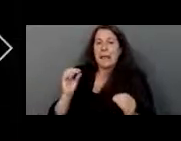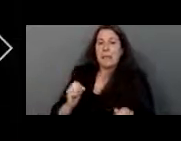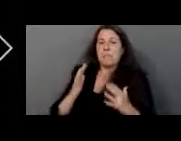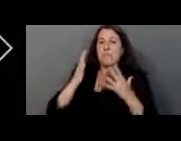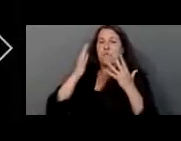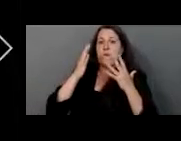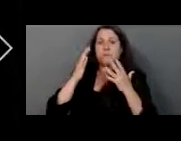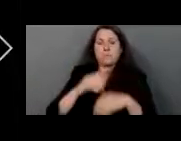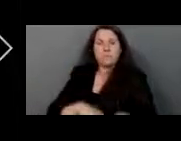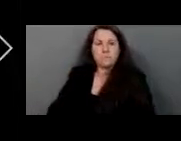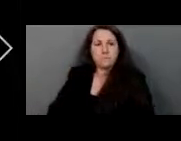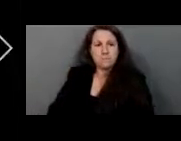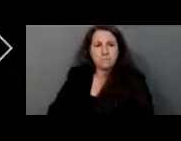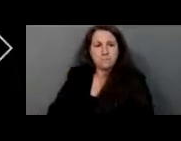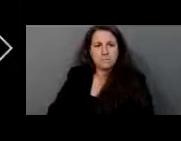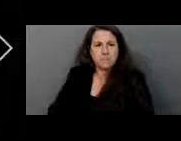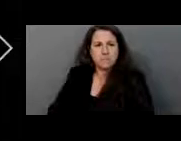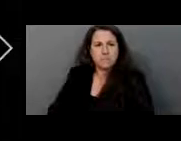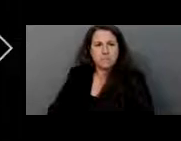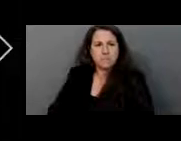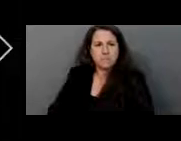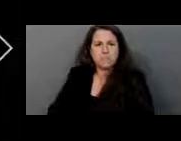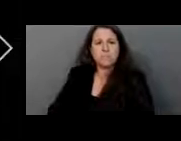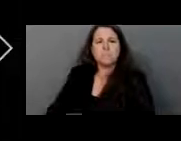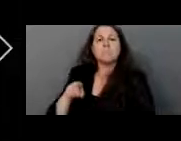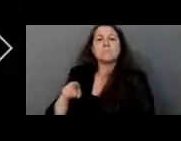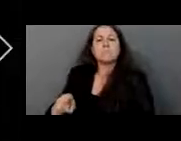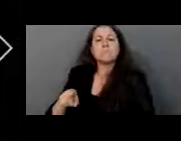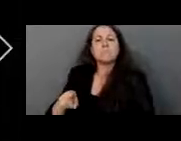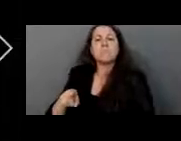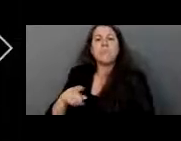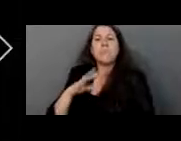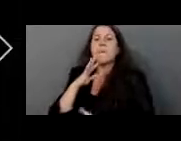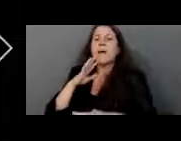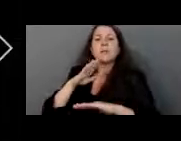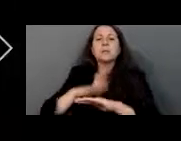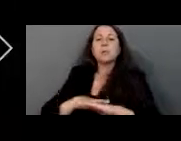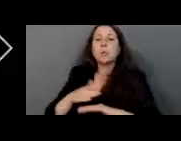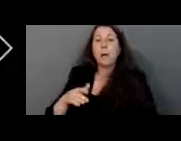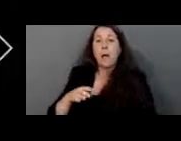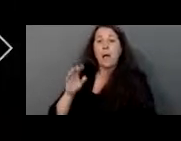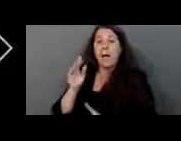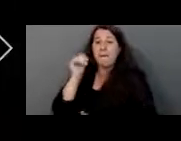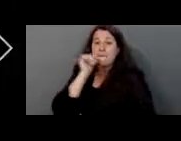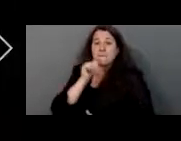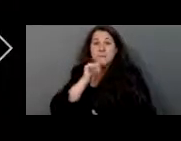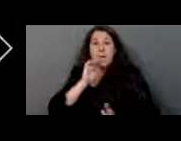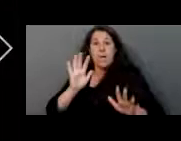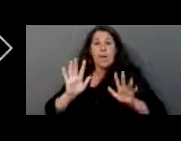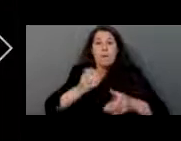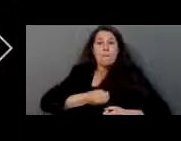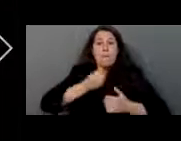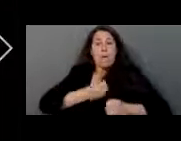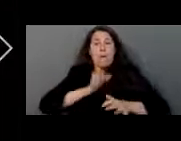Bizet. Alors, cet air parle de courage. Michaela est terrifiée par les bohèmes,